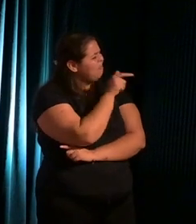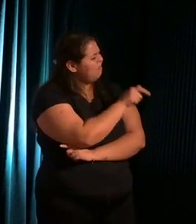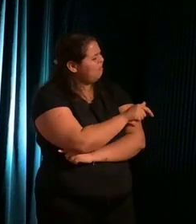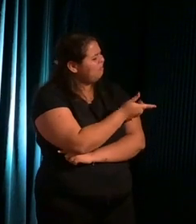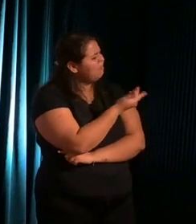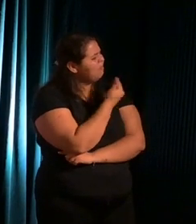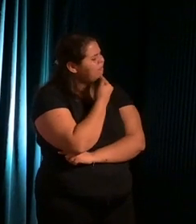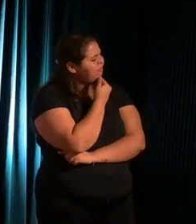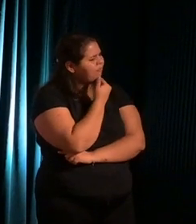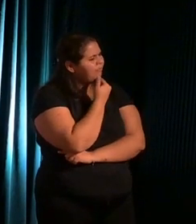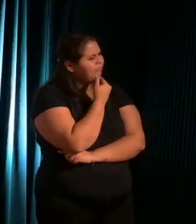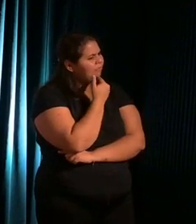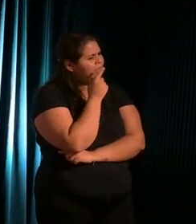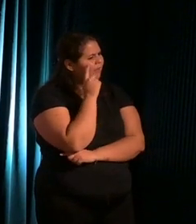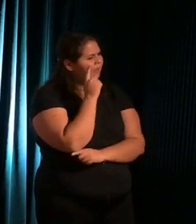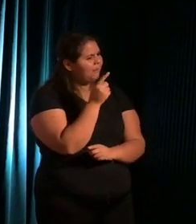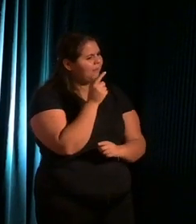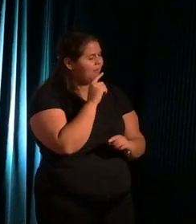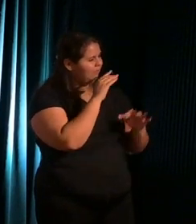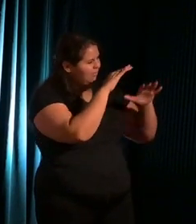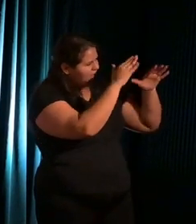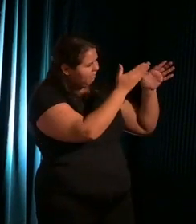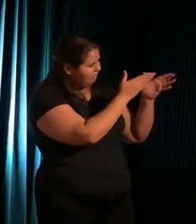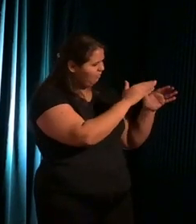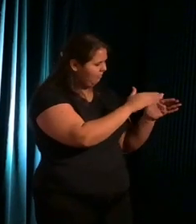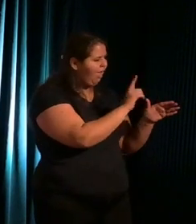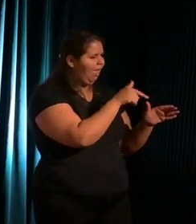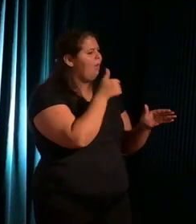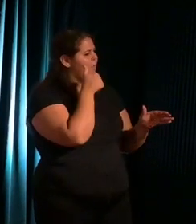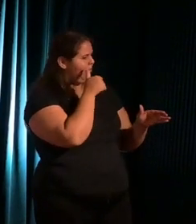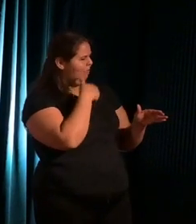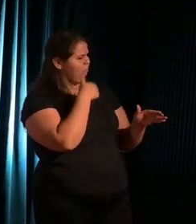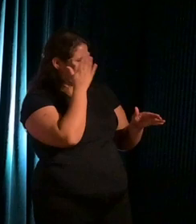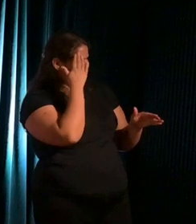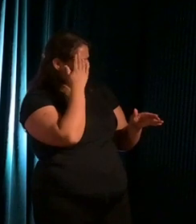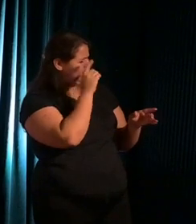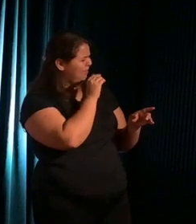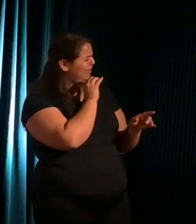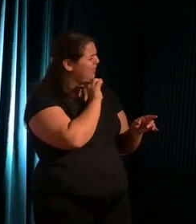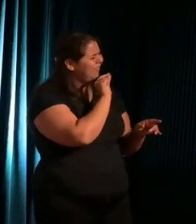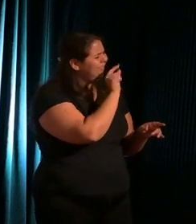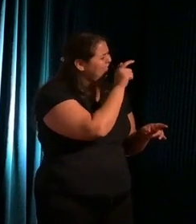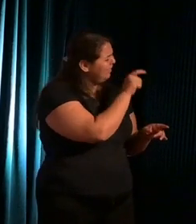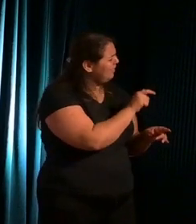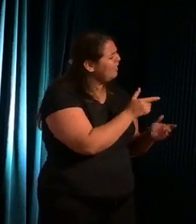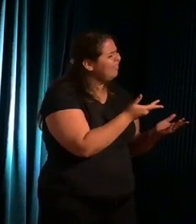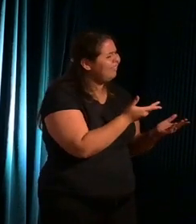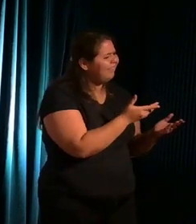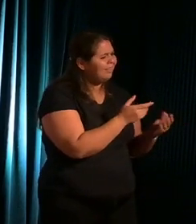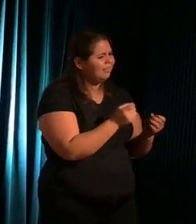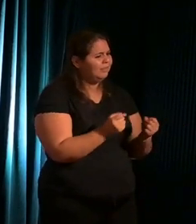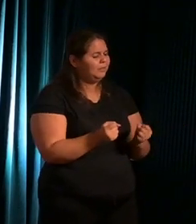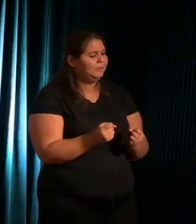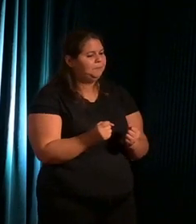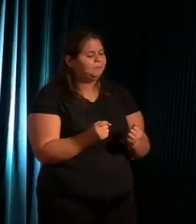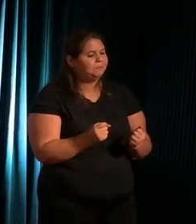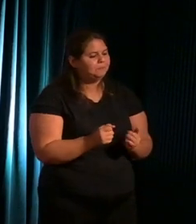pessoa? Pelo desenho lógico, era uma mulher. E eu estava com a coisa ali,